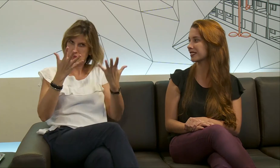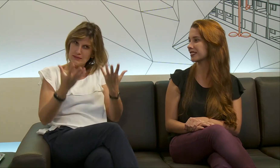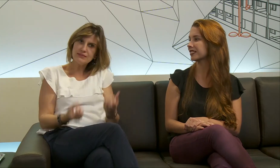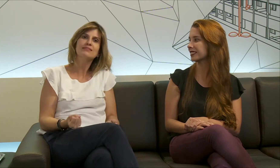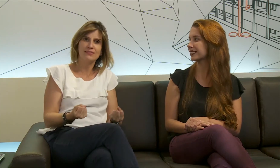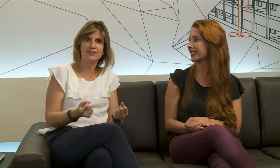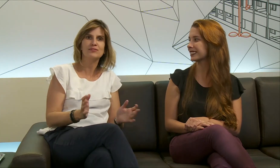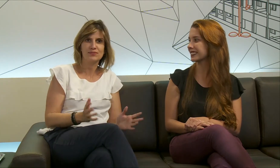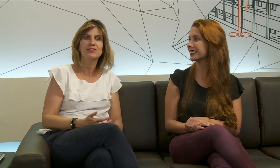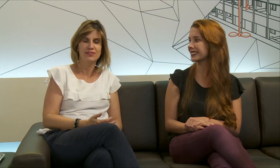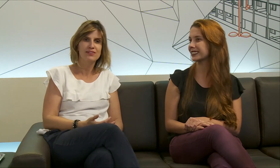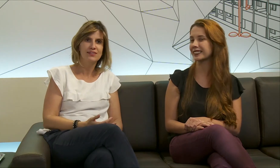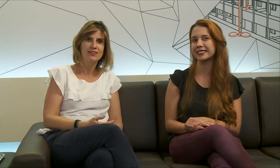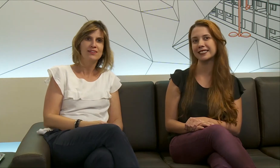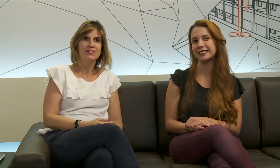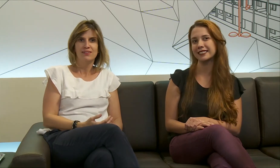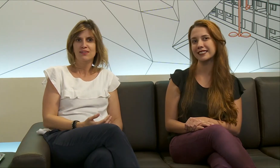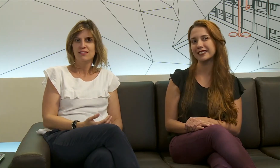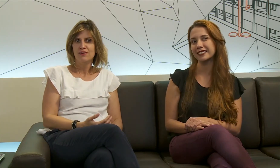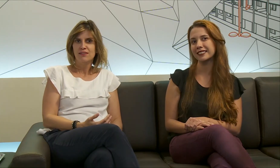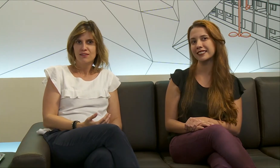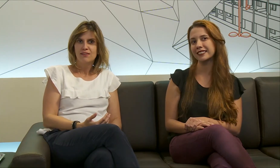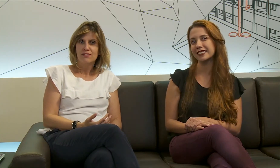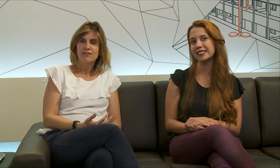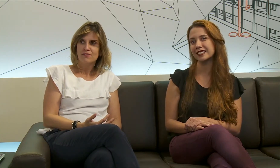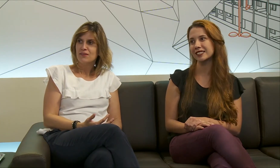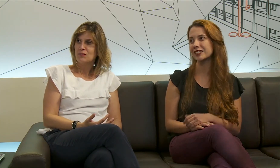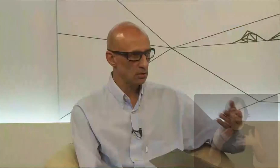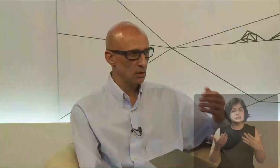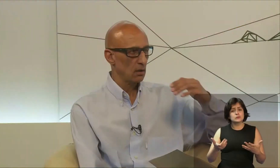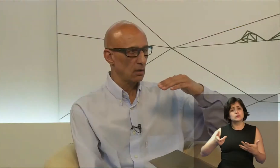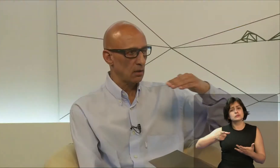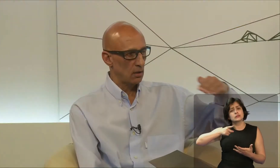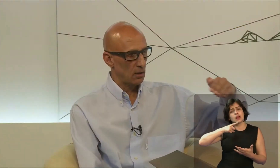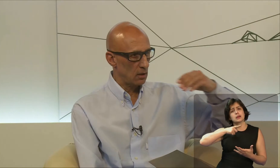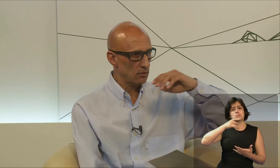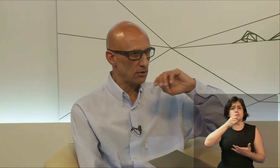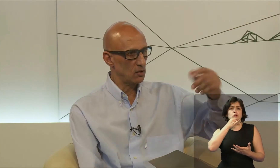se utilizar, sim. Então, existe, eu diria, uma